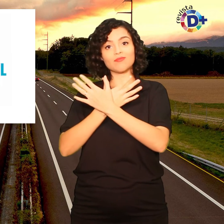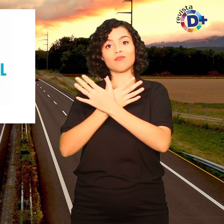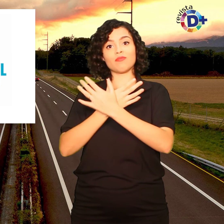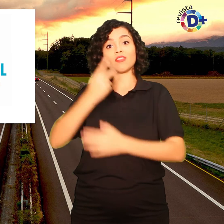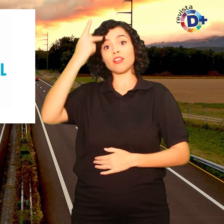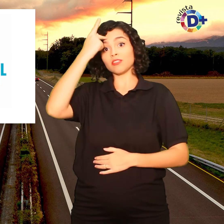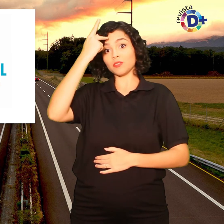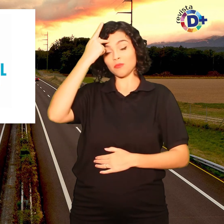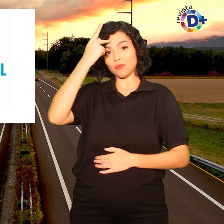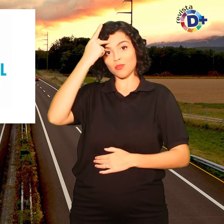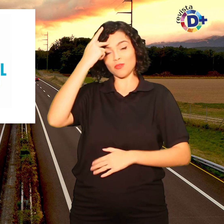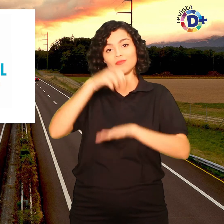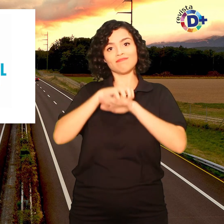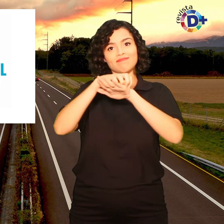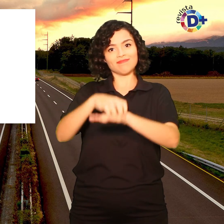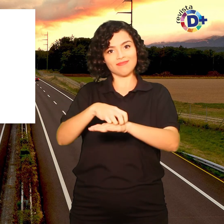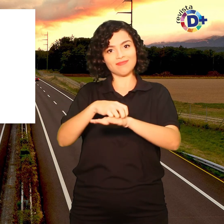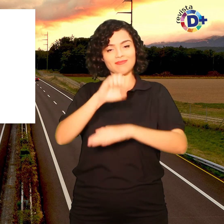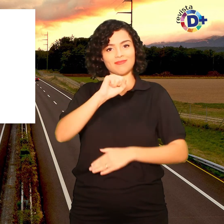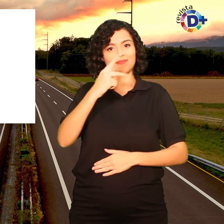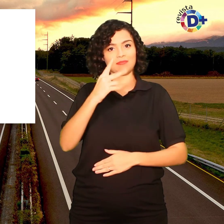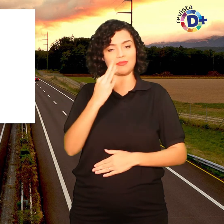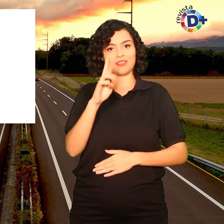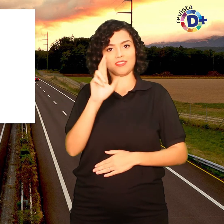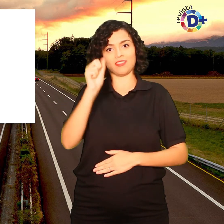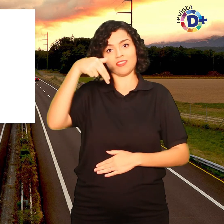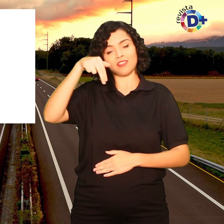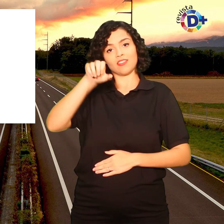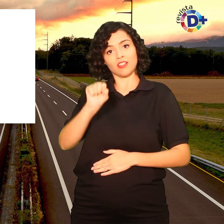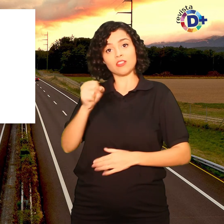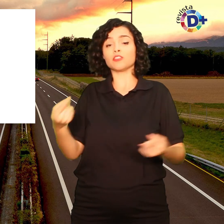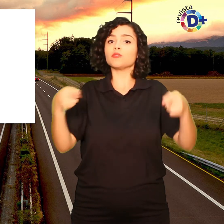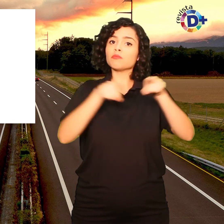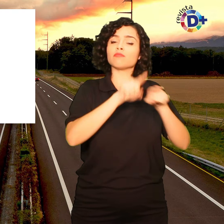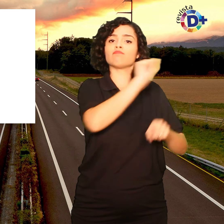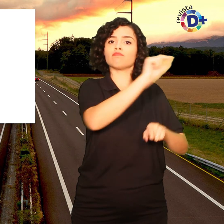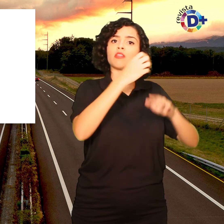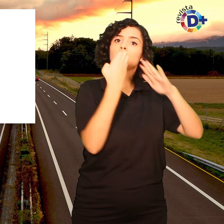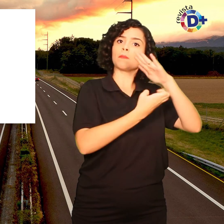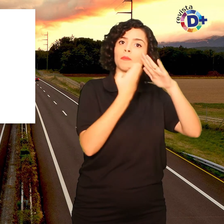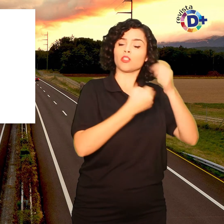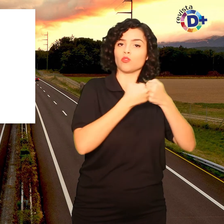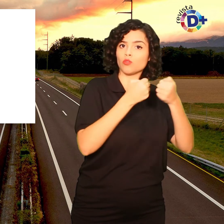a são paulo transporte sptrans em parceria com as empresas de ônibus ea